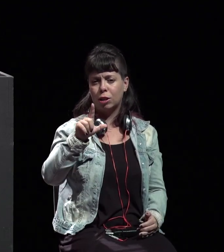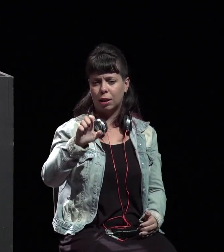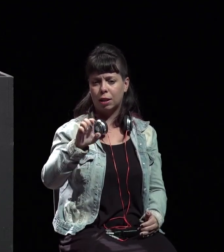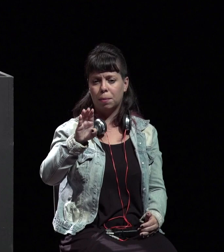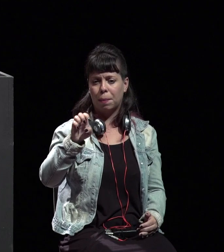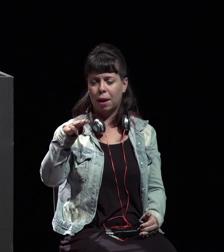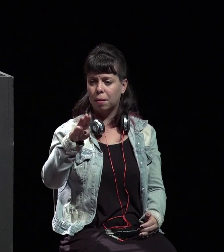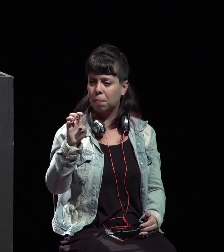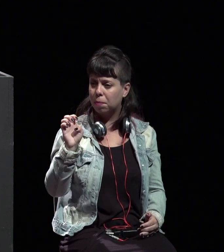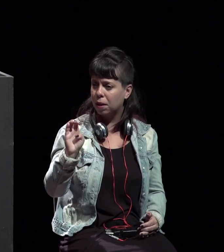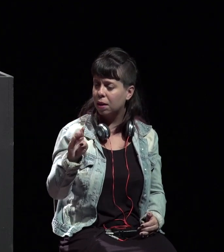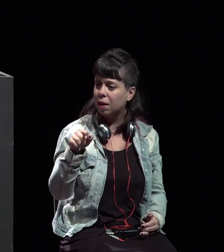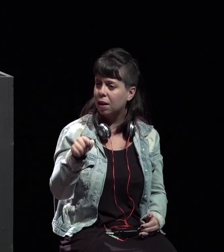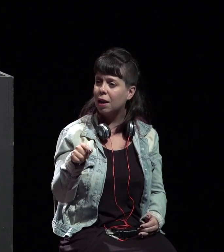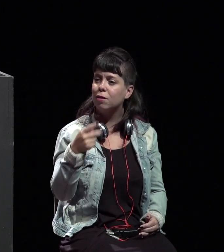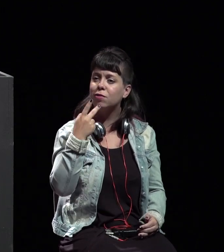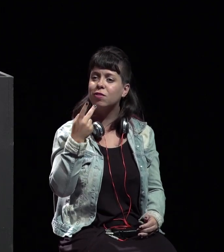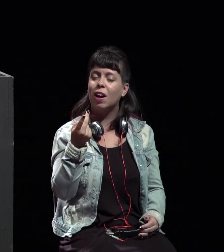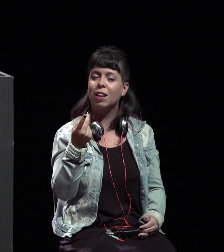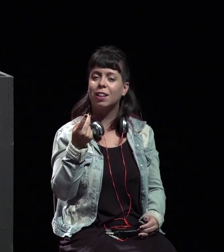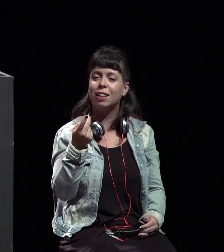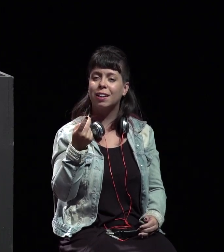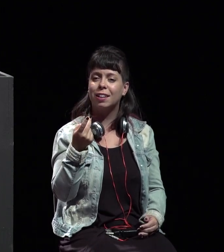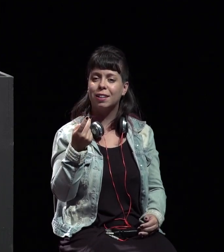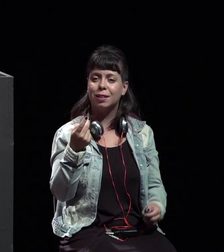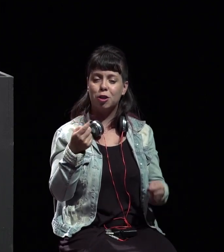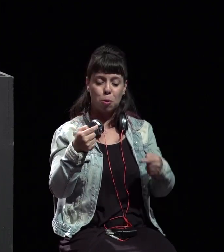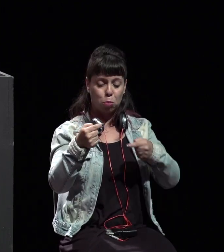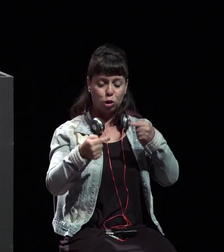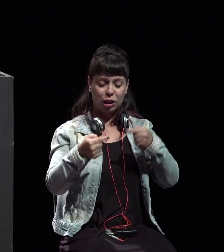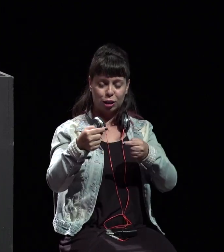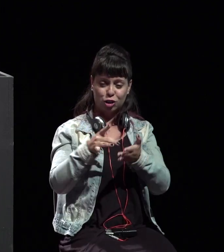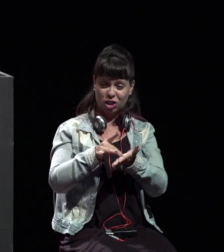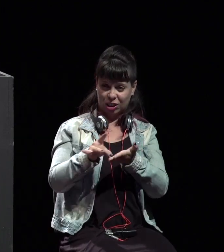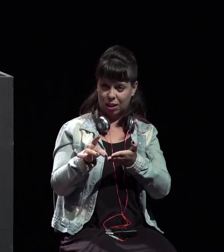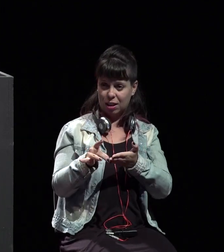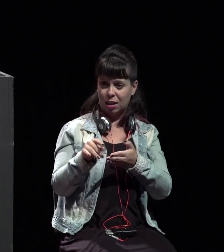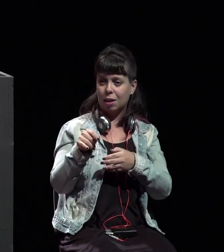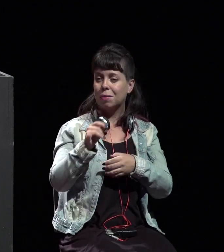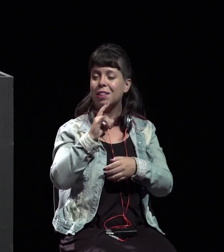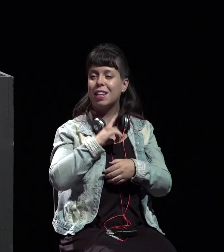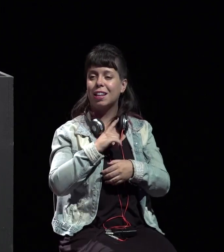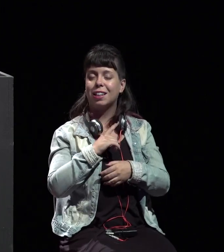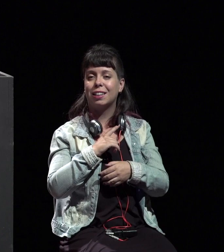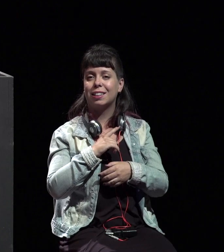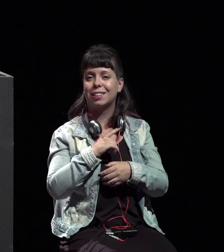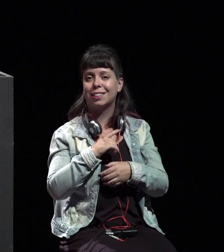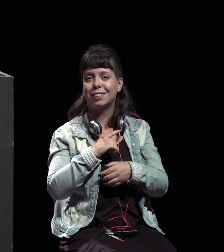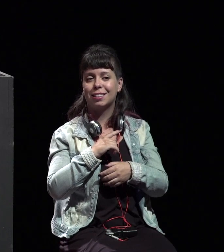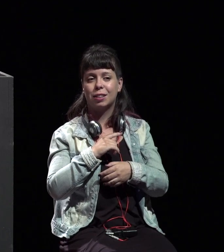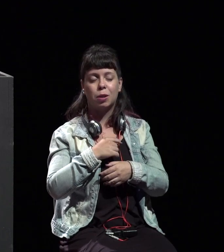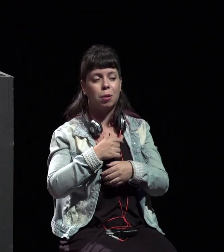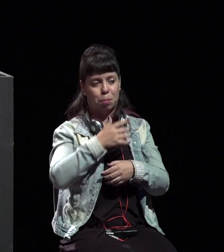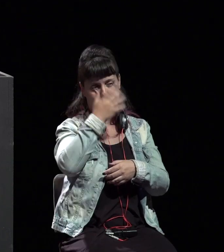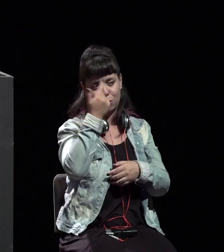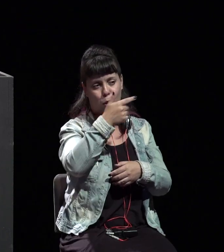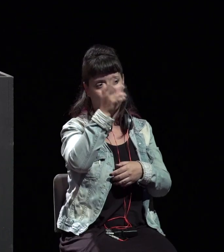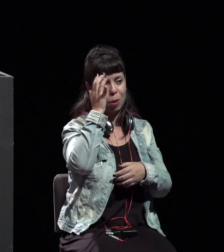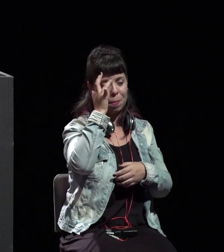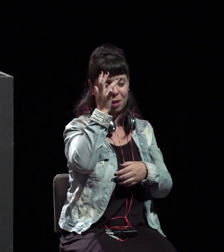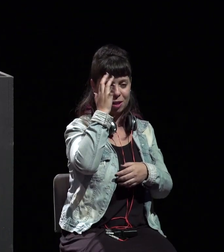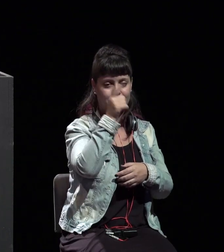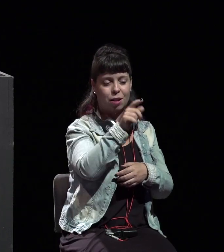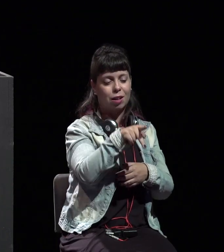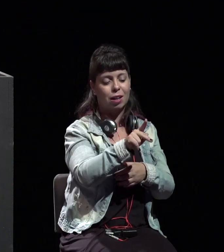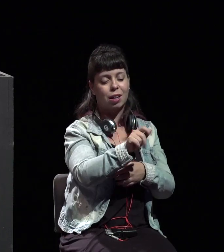termo política de inimizade, na verdade, a partir de leituras, né, de outros pensadores, como o próprio